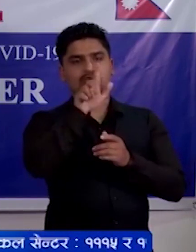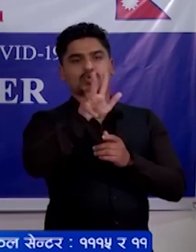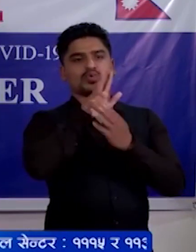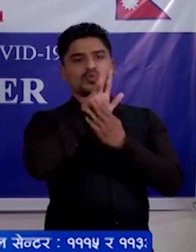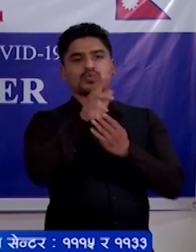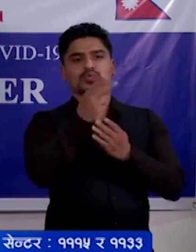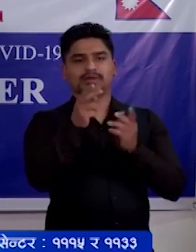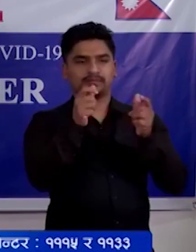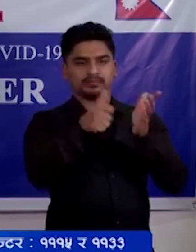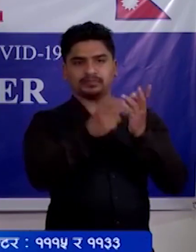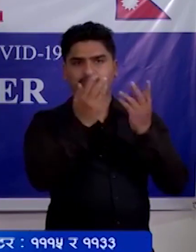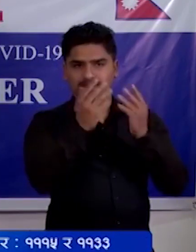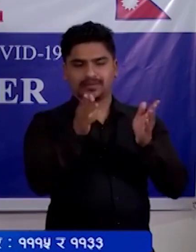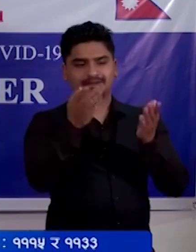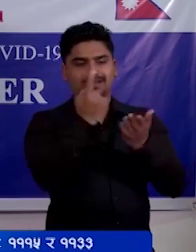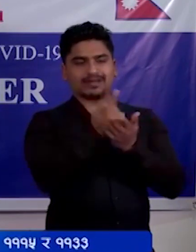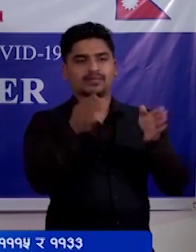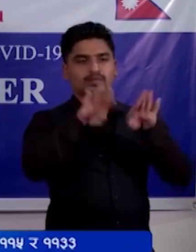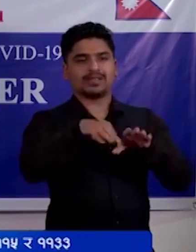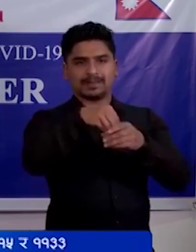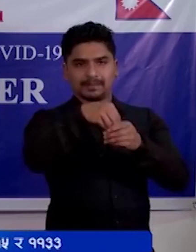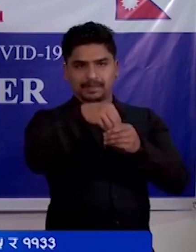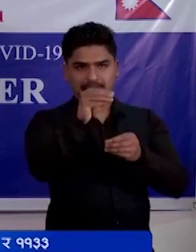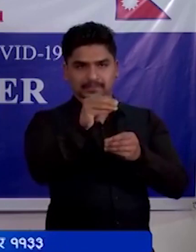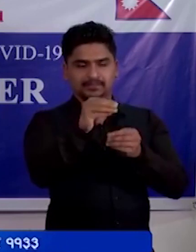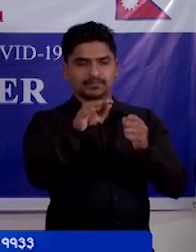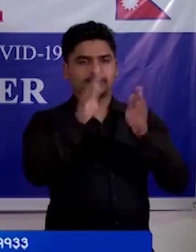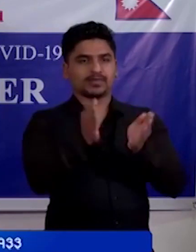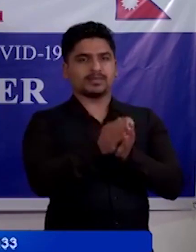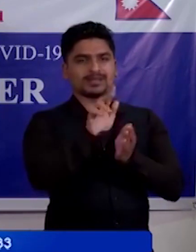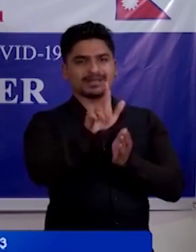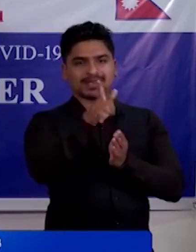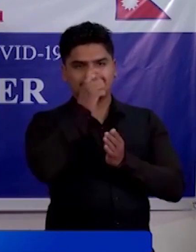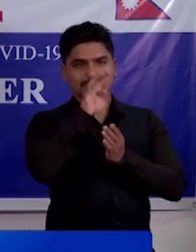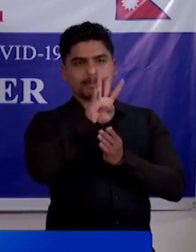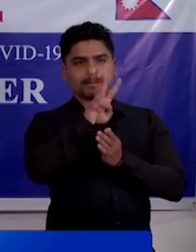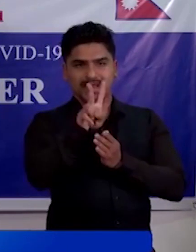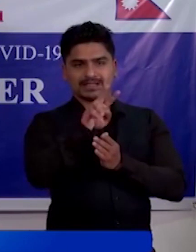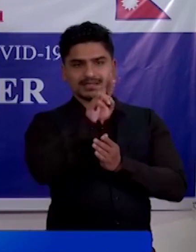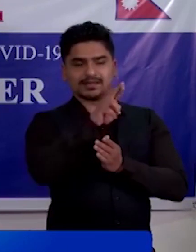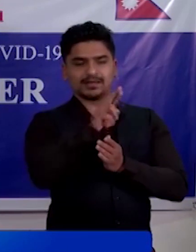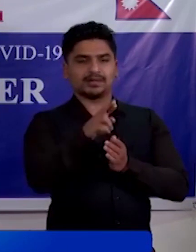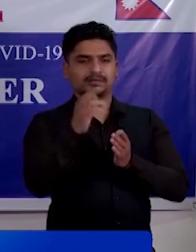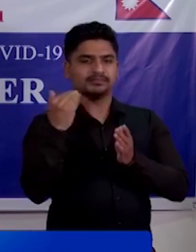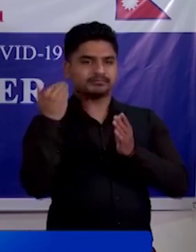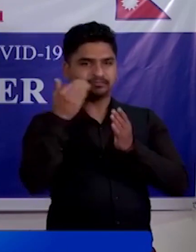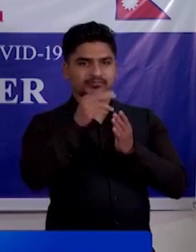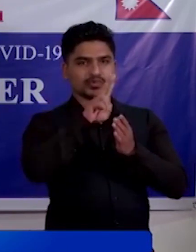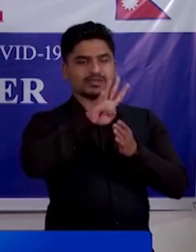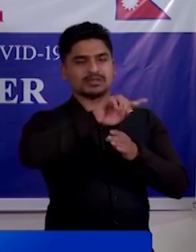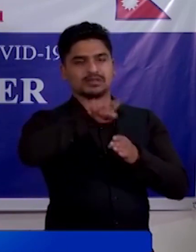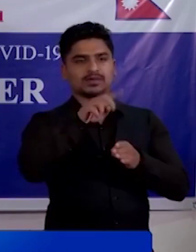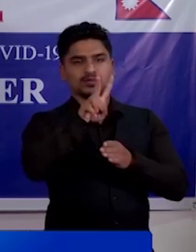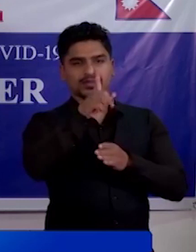गरी काठमाडौँ उपत्यकाभन्दा बाहिर जम्मा 742 र गत 24 घन्टामा